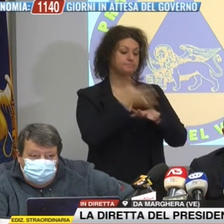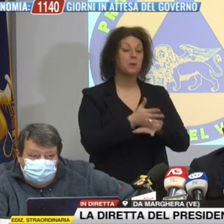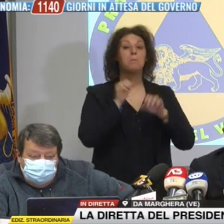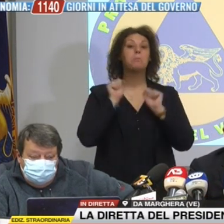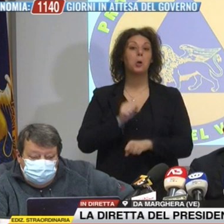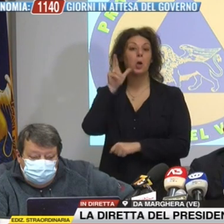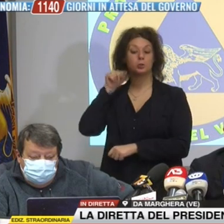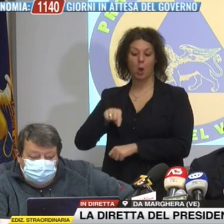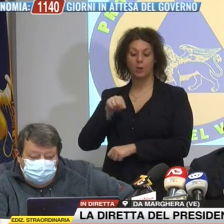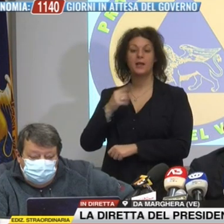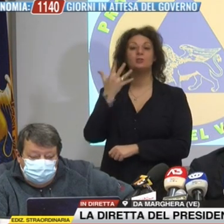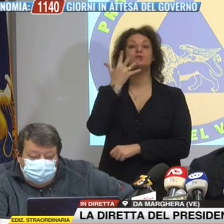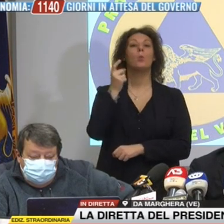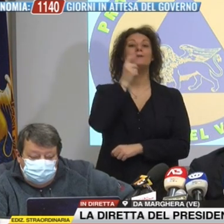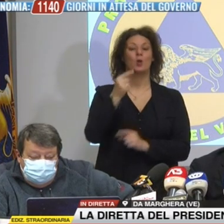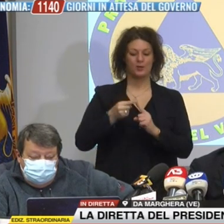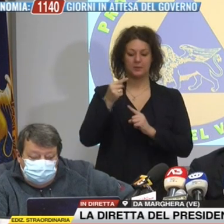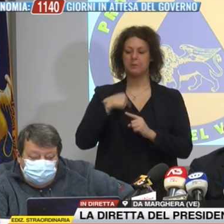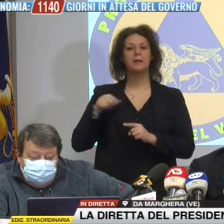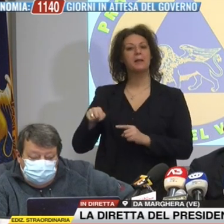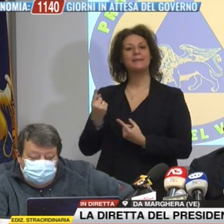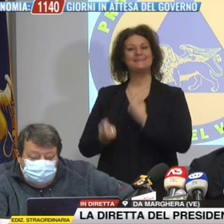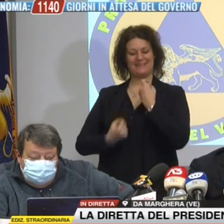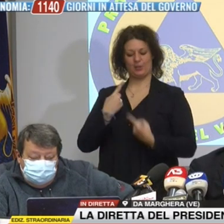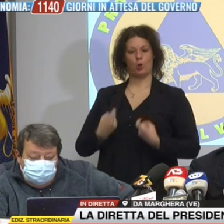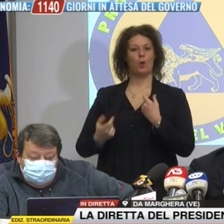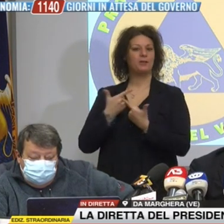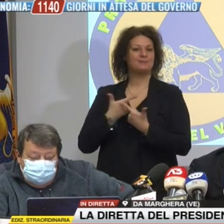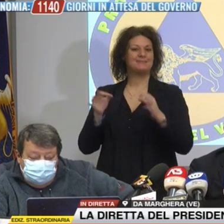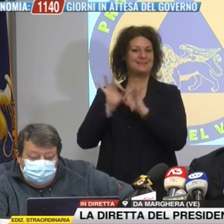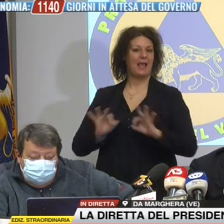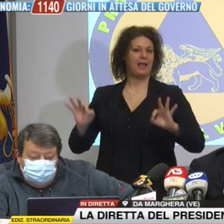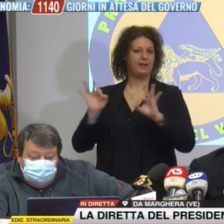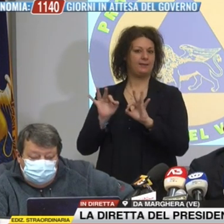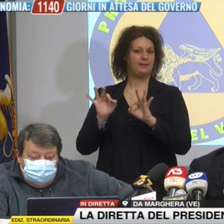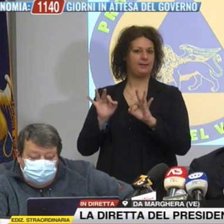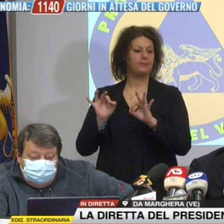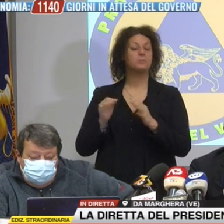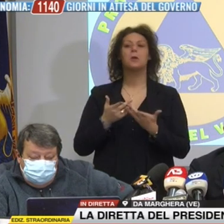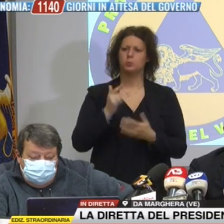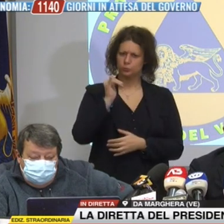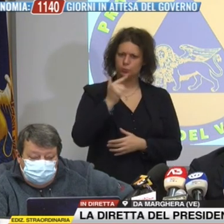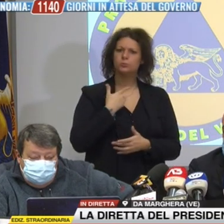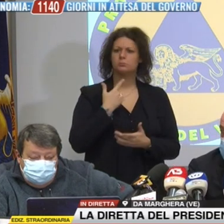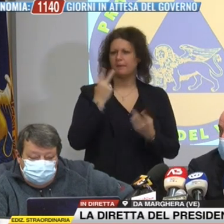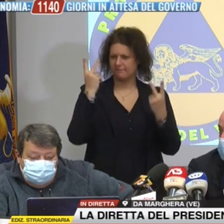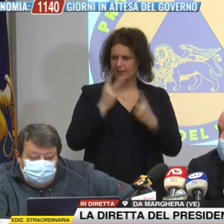Però anche questo non è vero, perché comunque è vero che c'è una finestra per i sintomi, però potrei citarti i